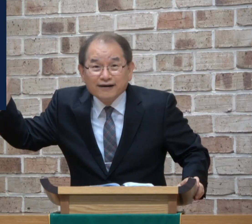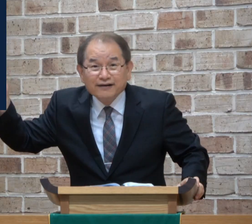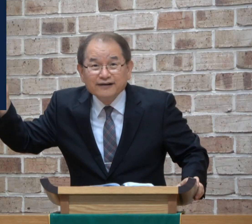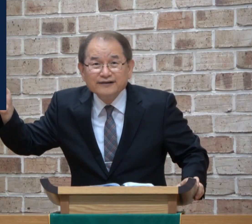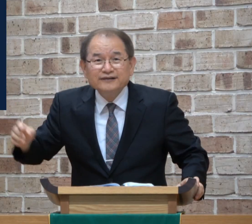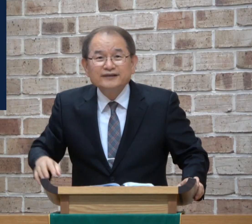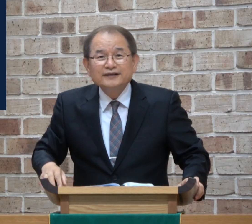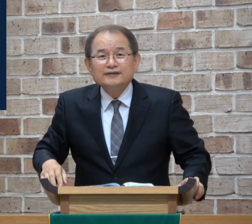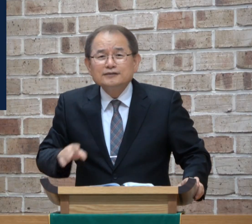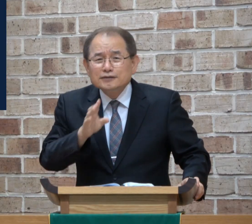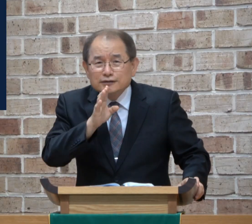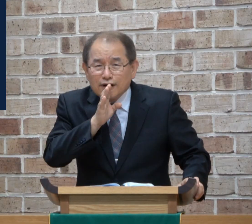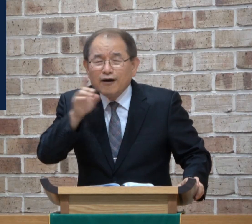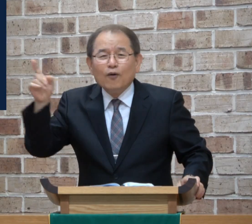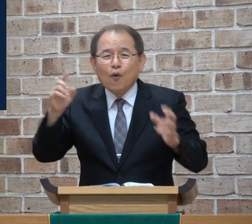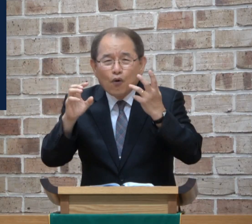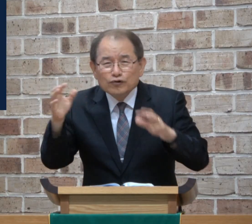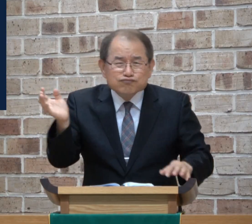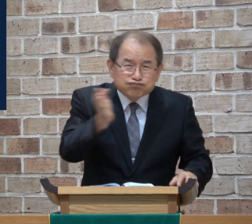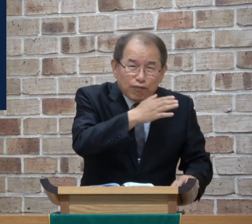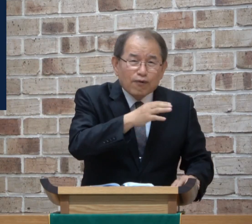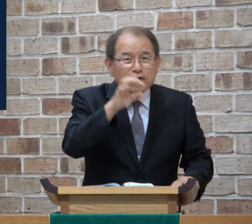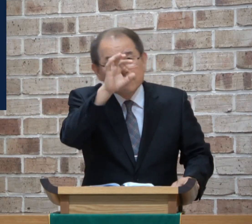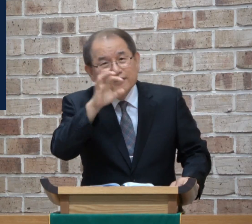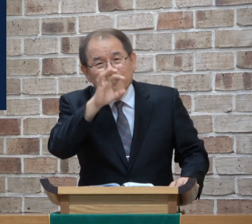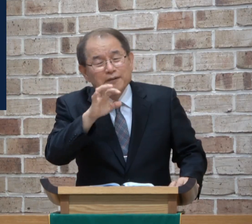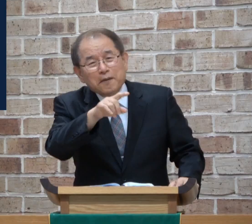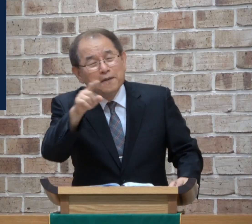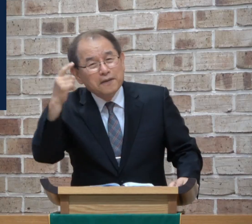얼굴도 예뻐서 아주 인기도 많고 유명합니다. 어릴 때부터